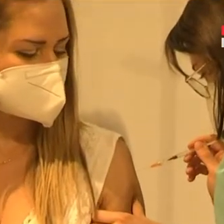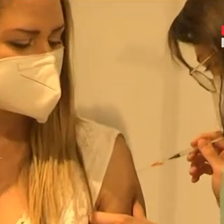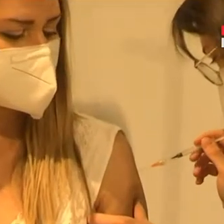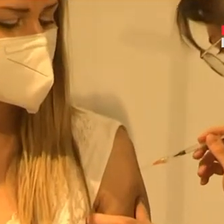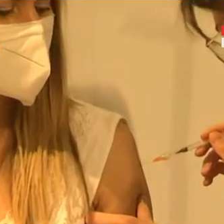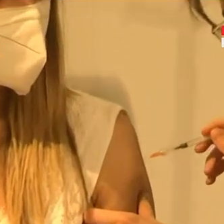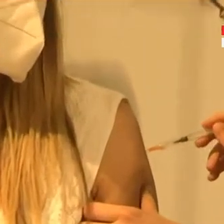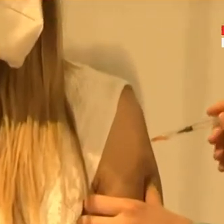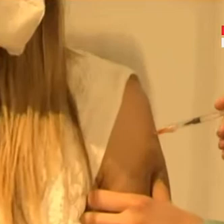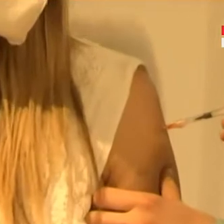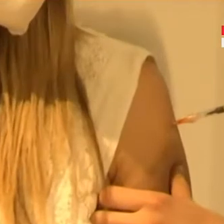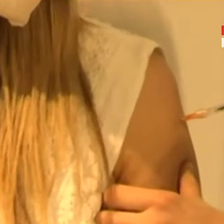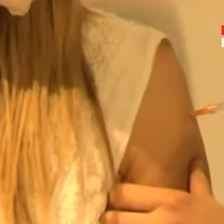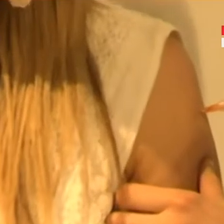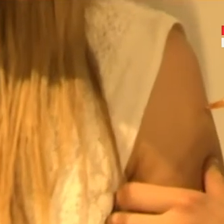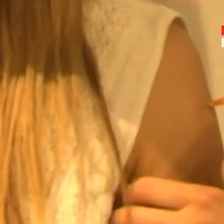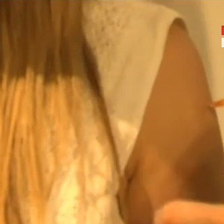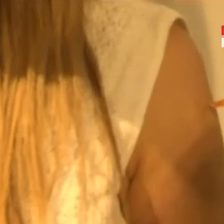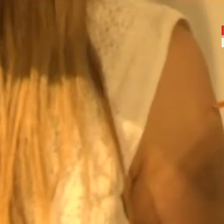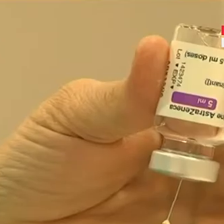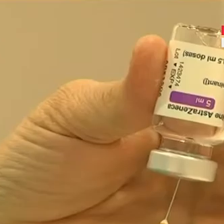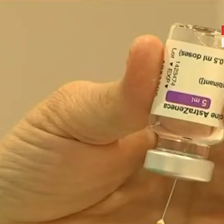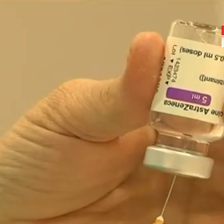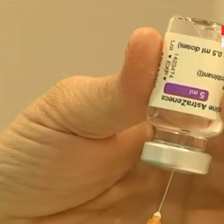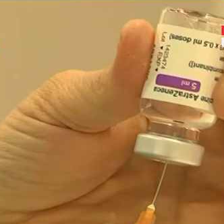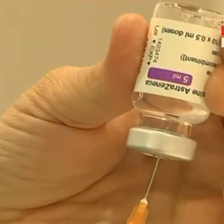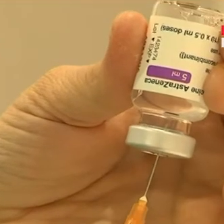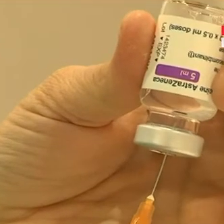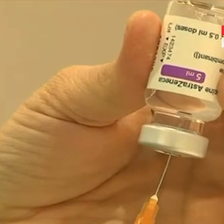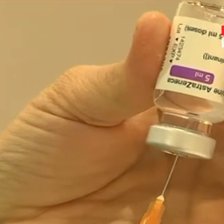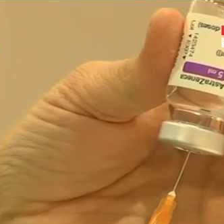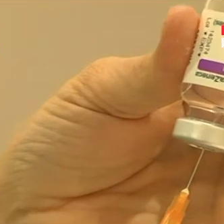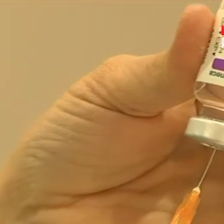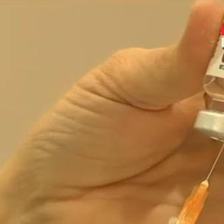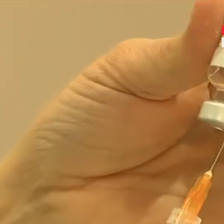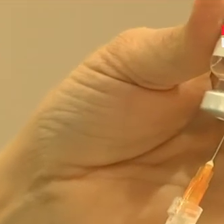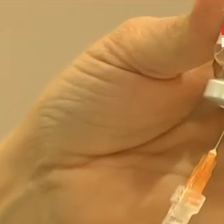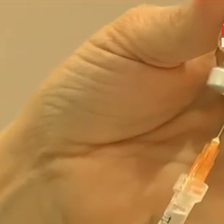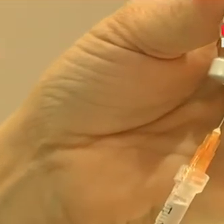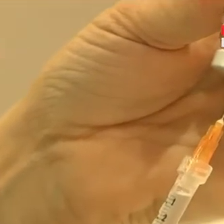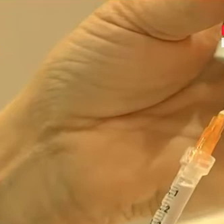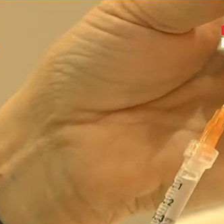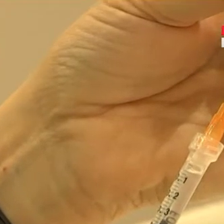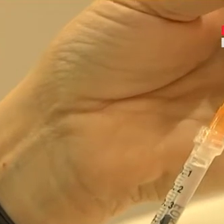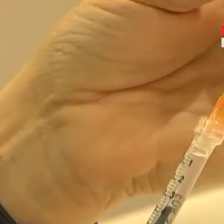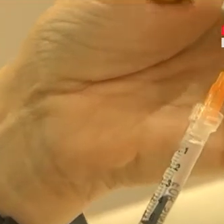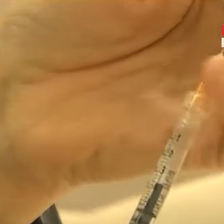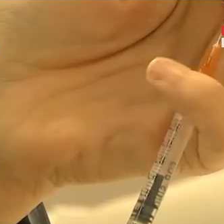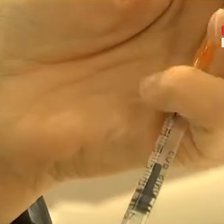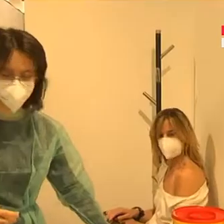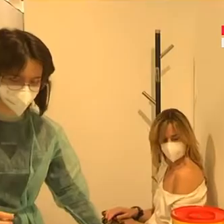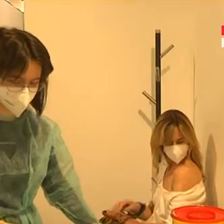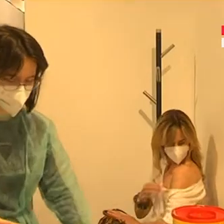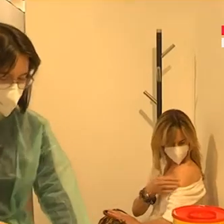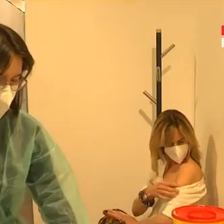Pfizer per mercoledì consentirà di accelerare nuovamente. Nessuno spostamento e rinvio ulteriore è stato fatto nelle prenotazioni, proprio in vista dei